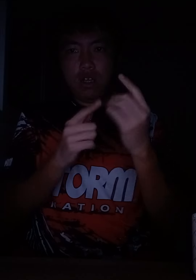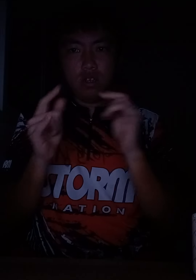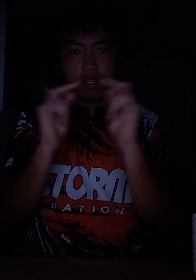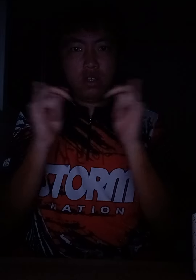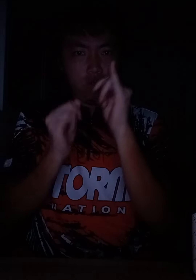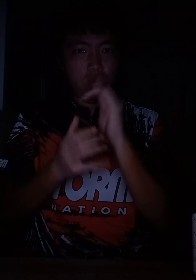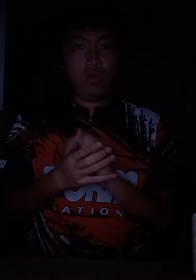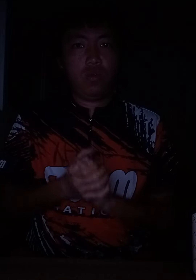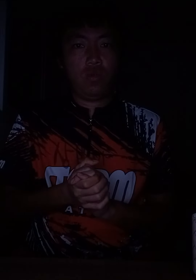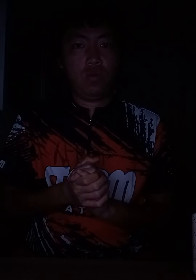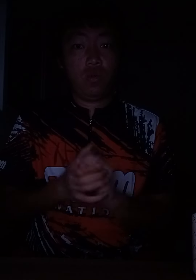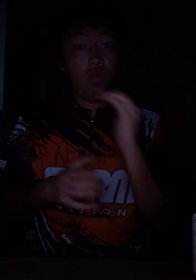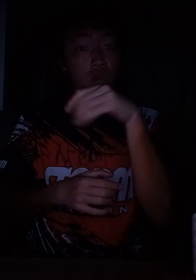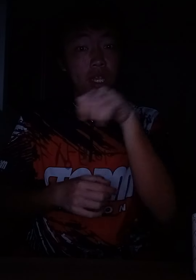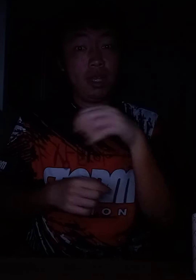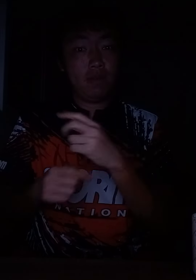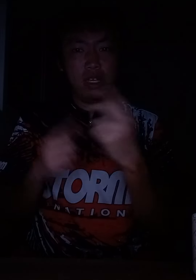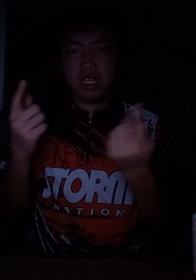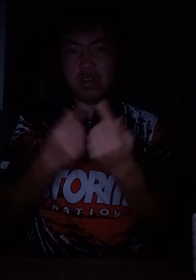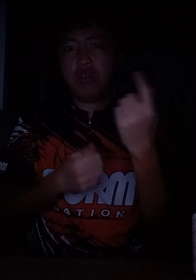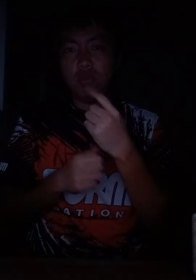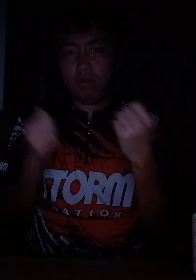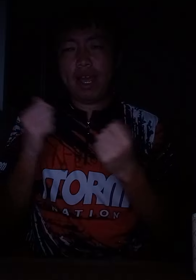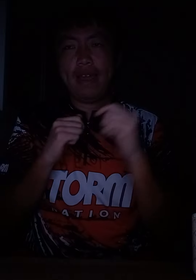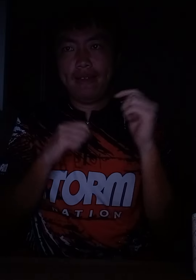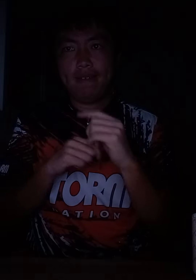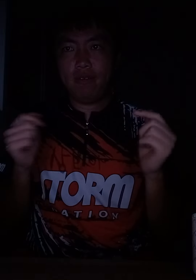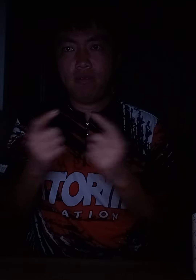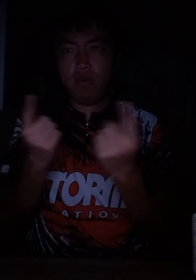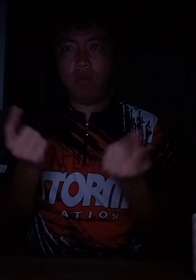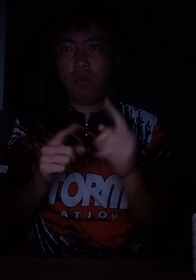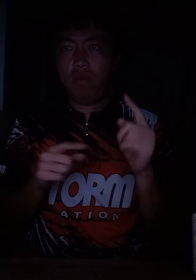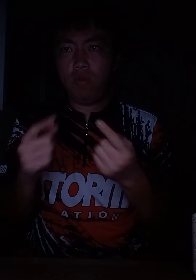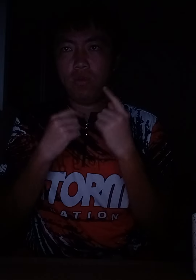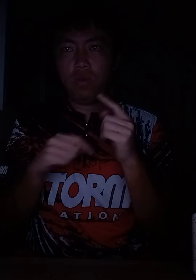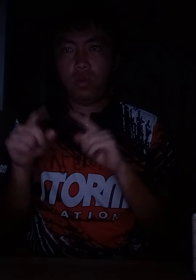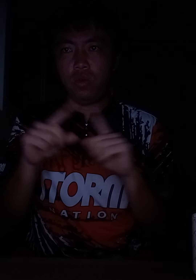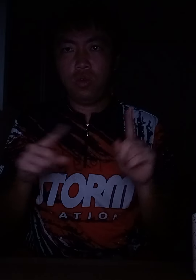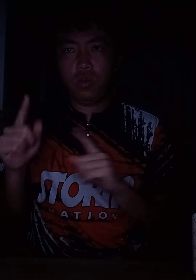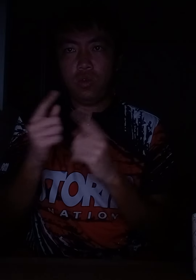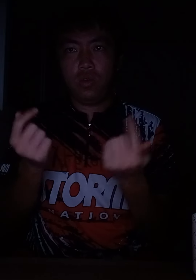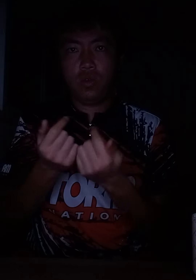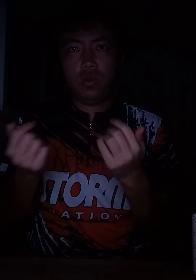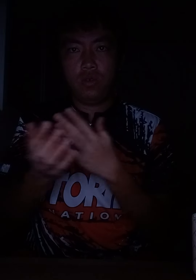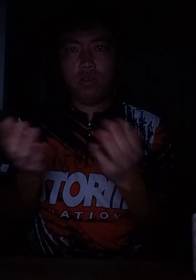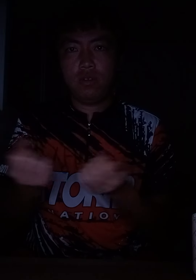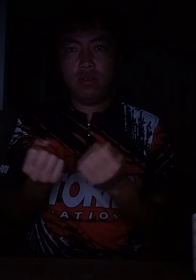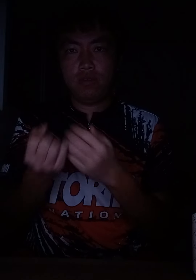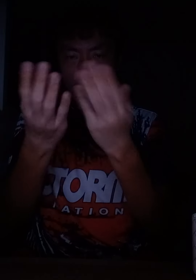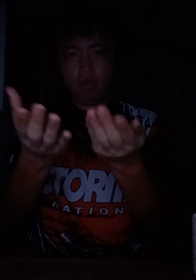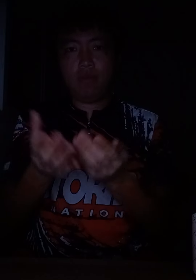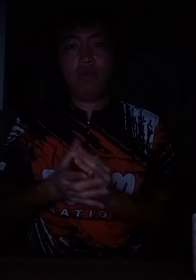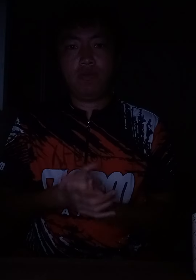있었죠. 결국 이 남성 징역 1년 8개월을 선고받고 실형을 살게 됐습니다. 구하림 기자입니다.